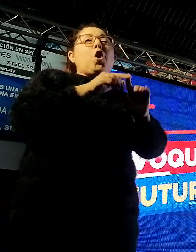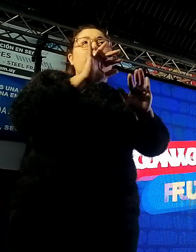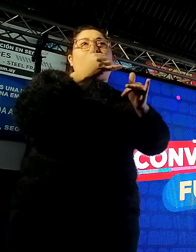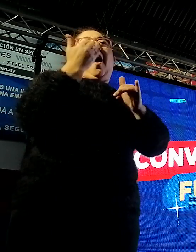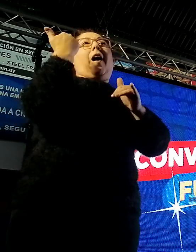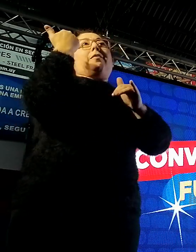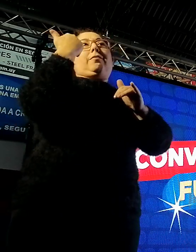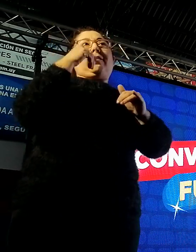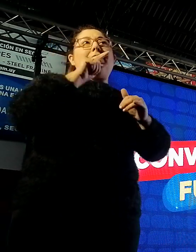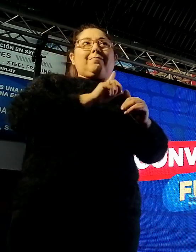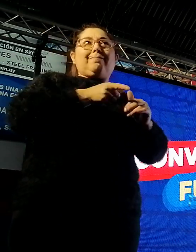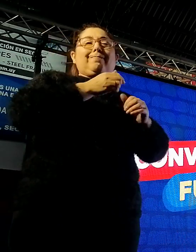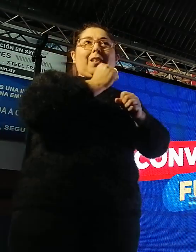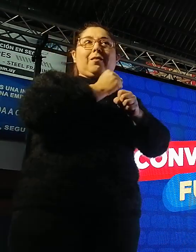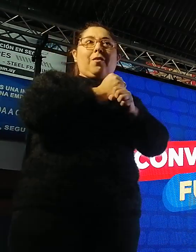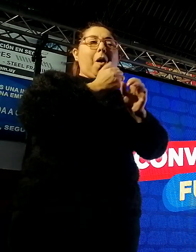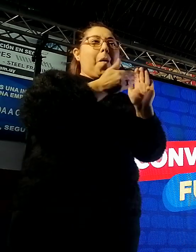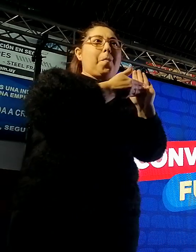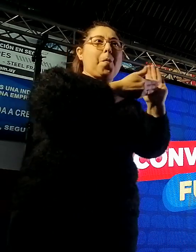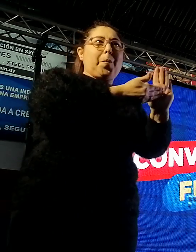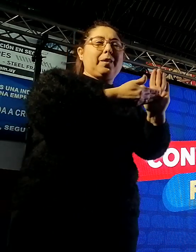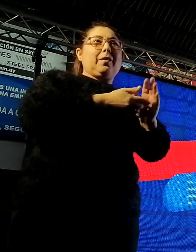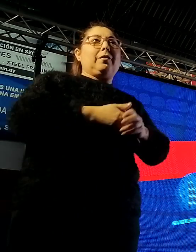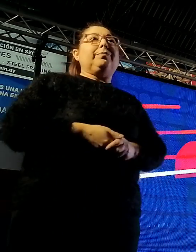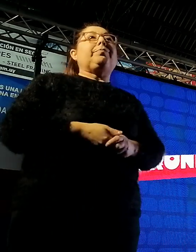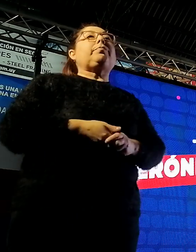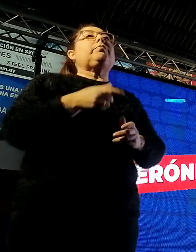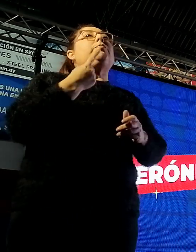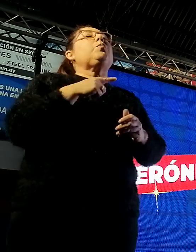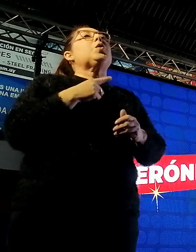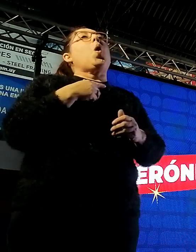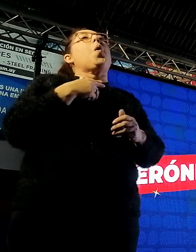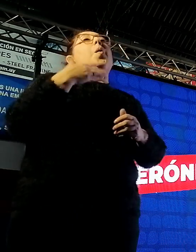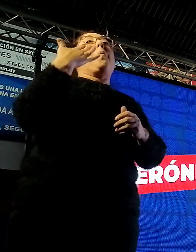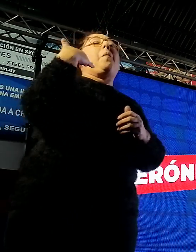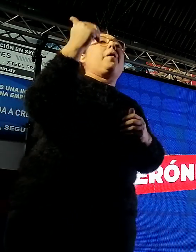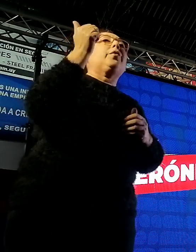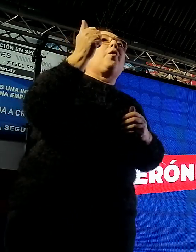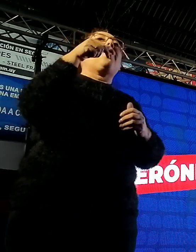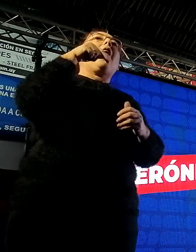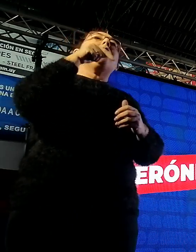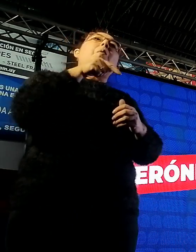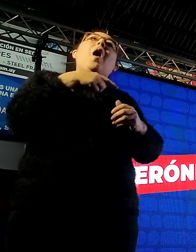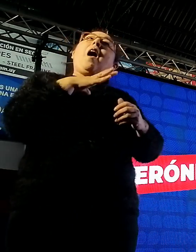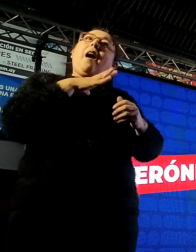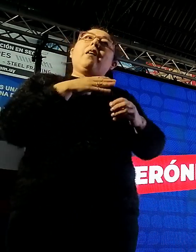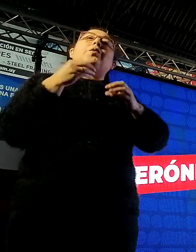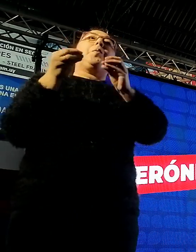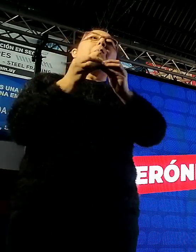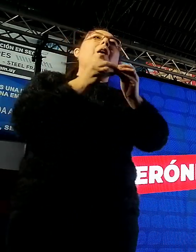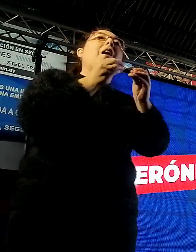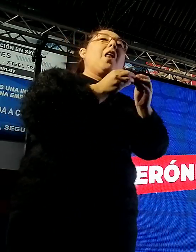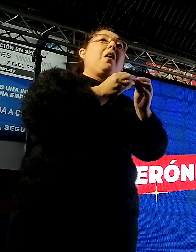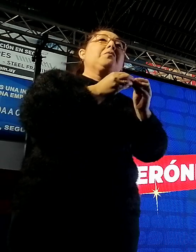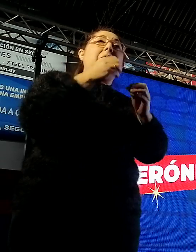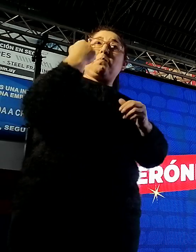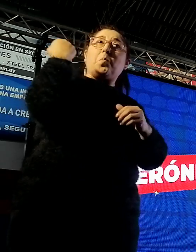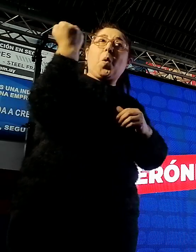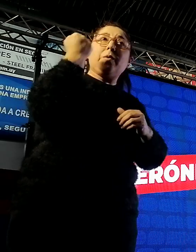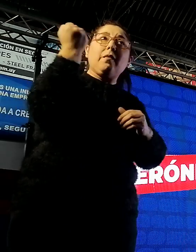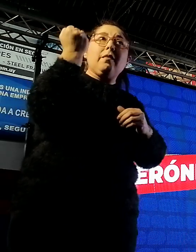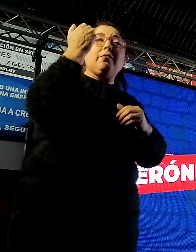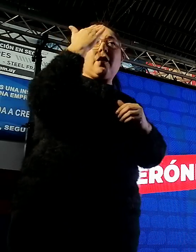en el proceso de elaboración de la propuesta Convocatoria Sereñita Progresistas tiene compañeros y compañeras muy valiosos para el